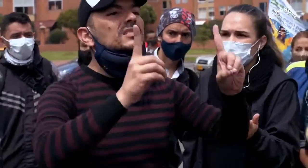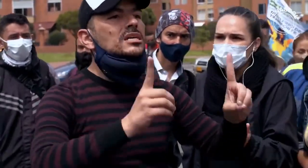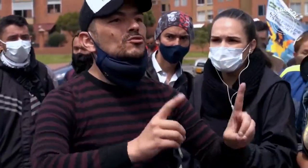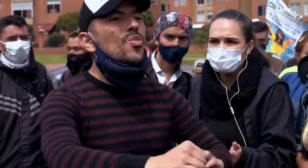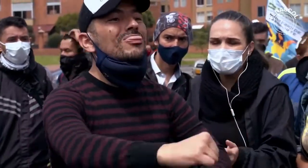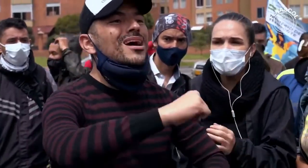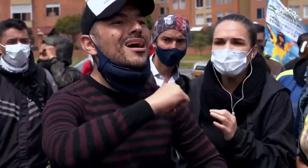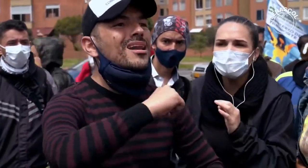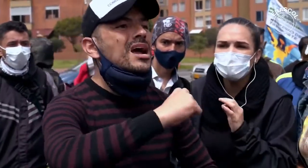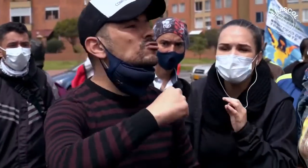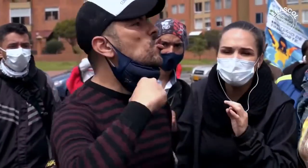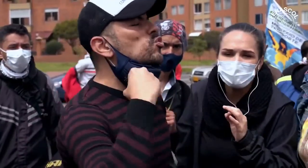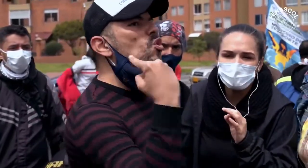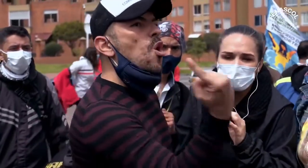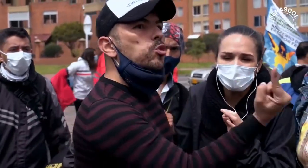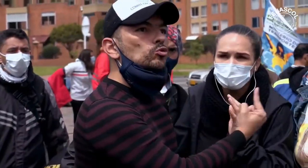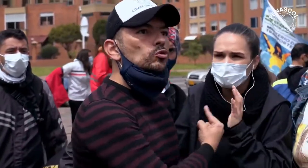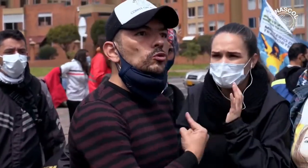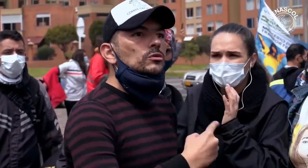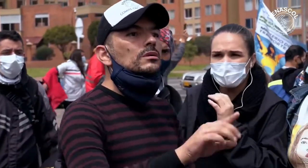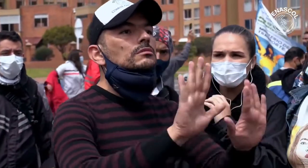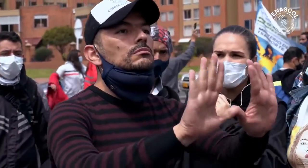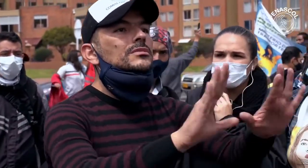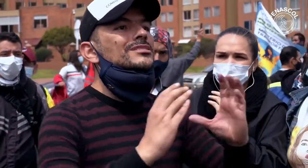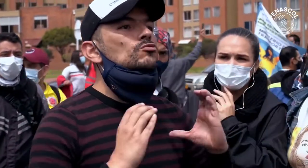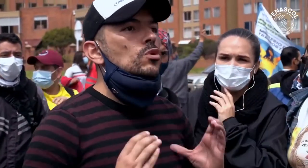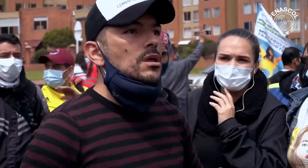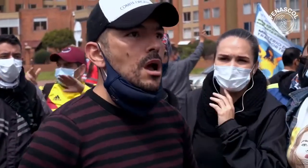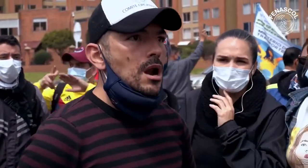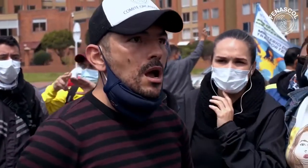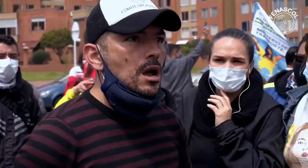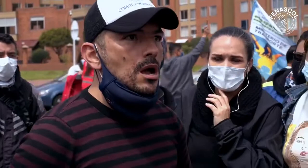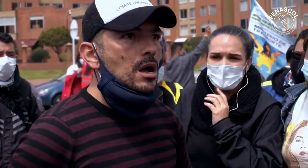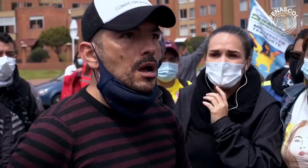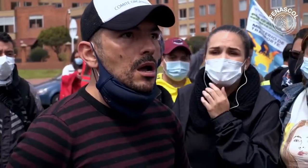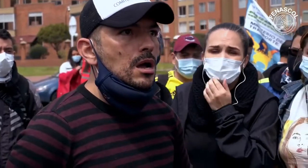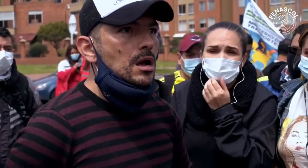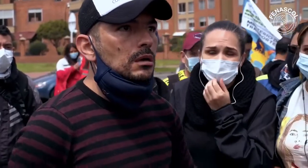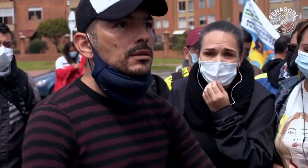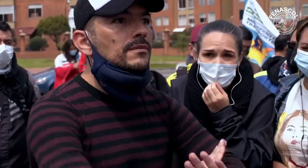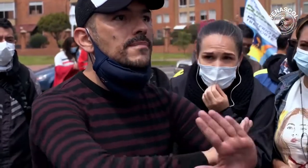una decisión de nosotros, de nuestro derecho como ciudadanos. Basta.